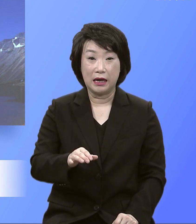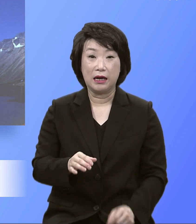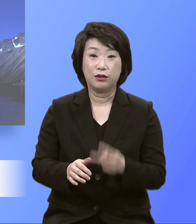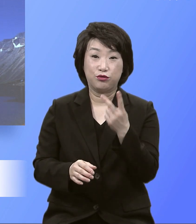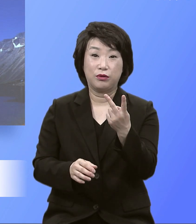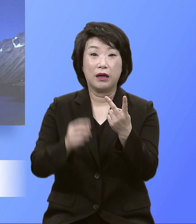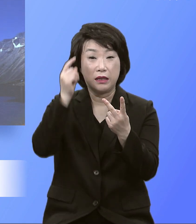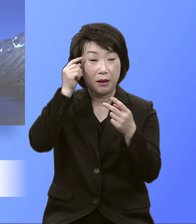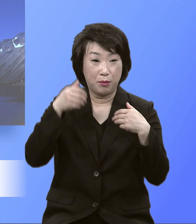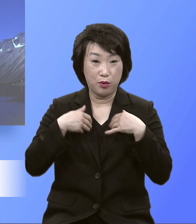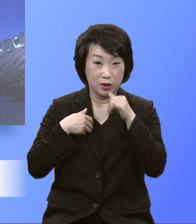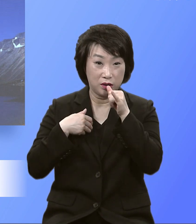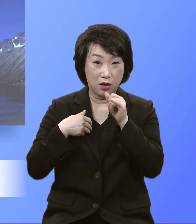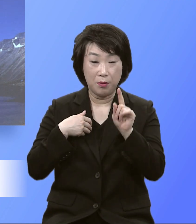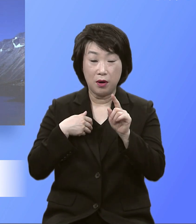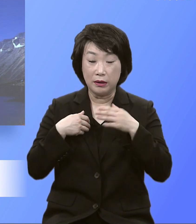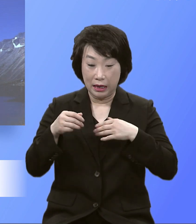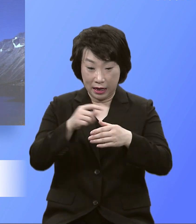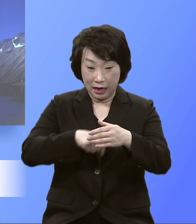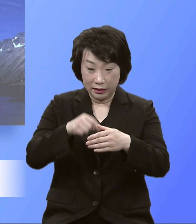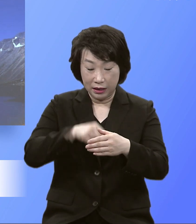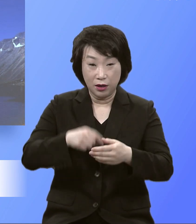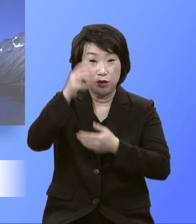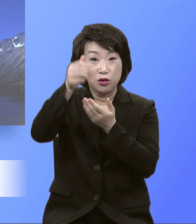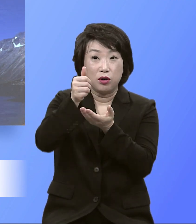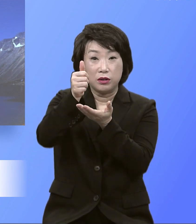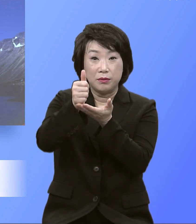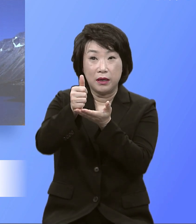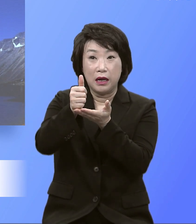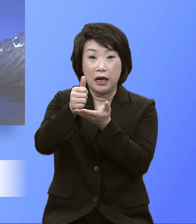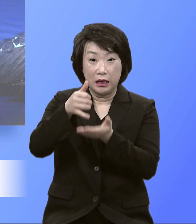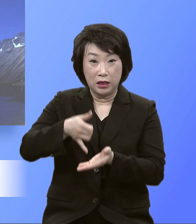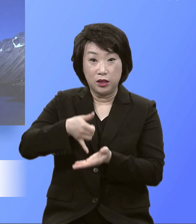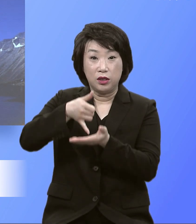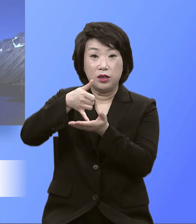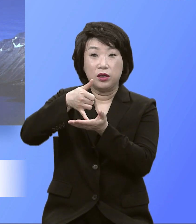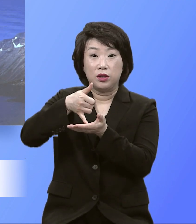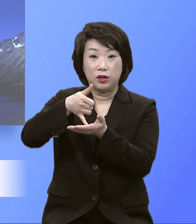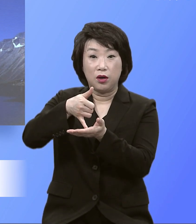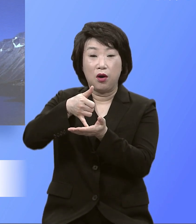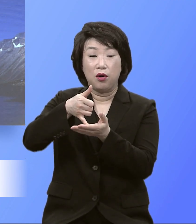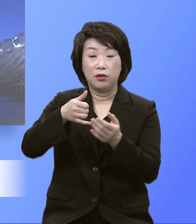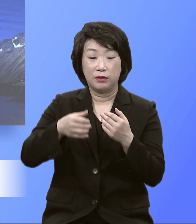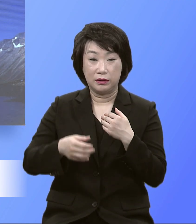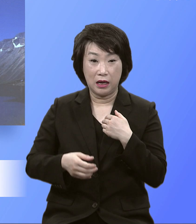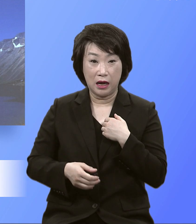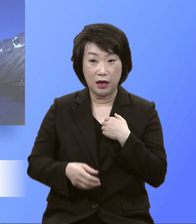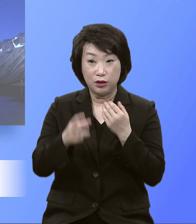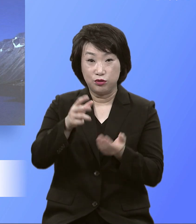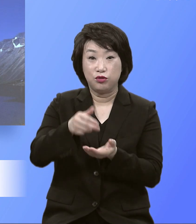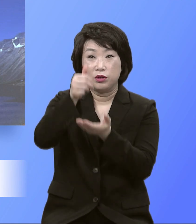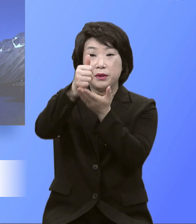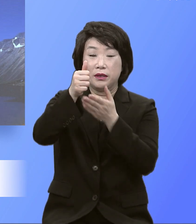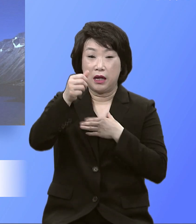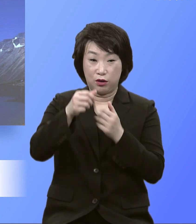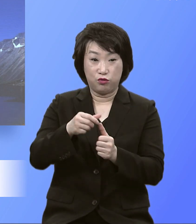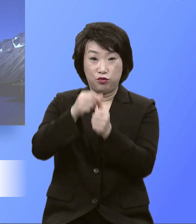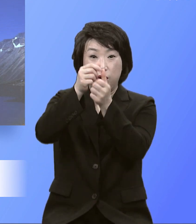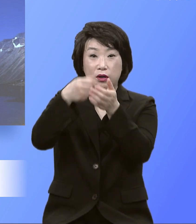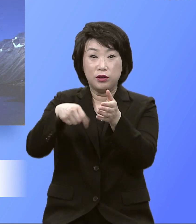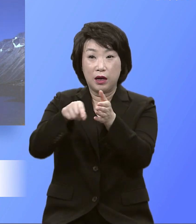생각할 때, 내 안에서 성령의 인격으로 주님이 나